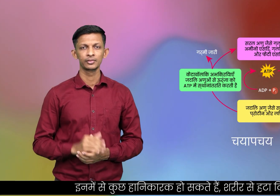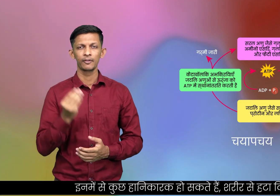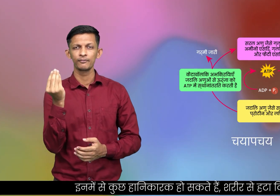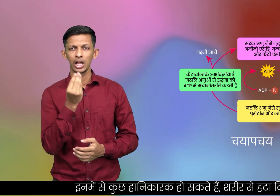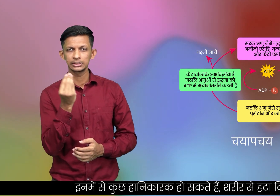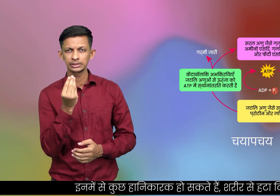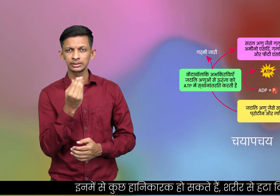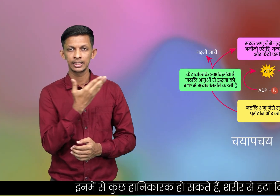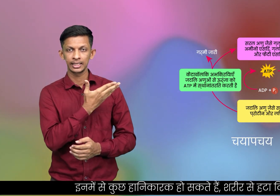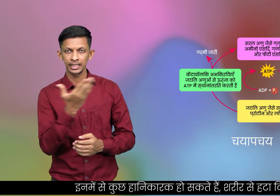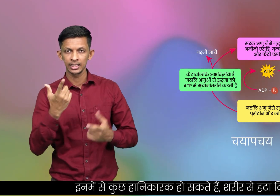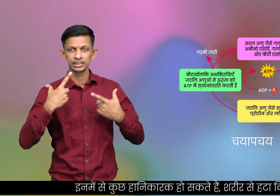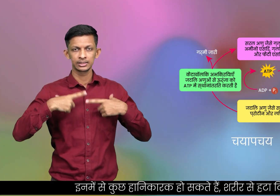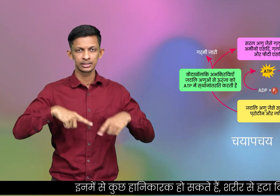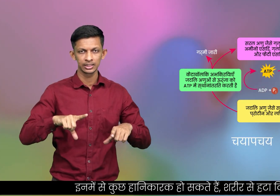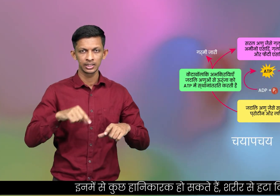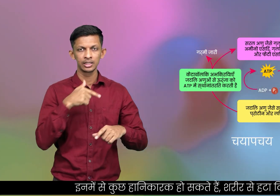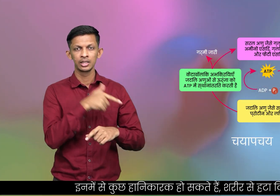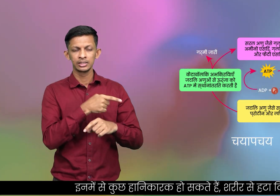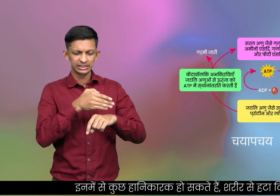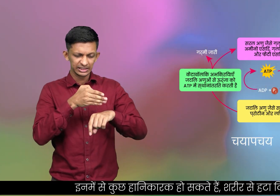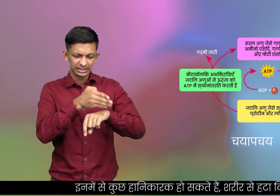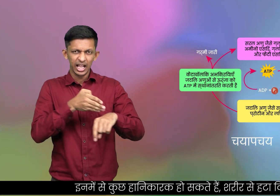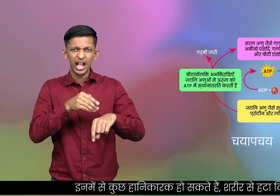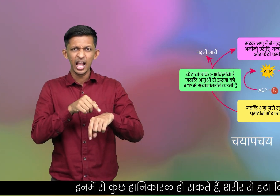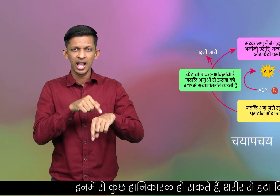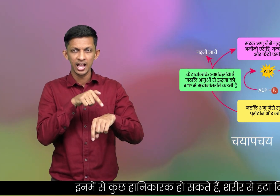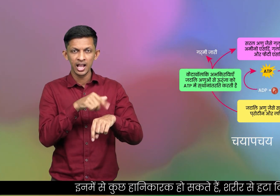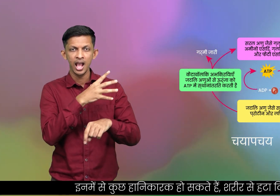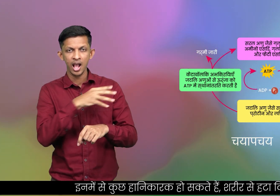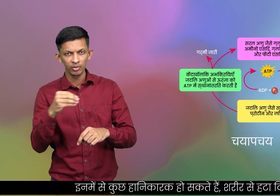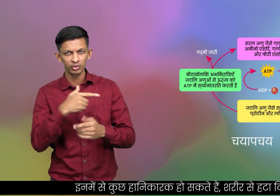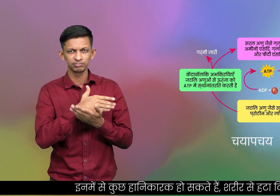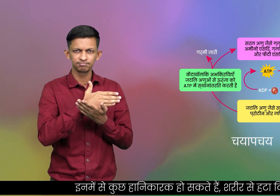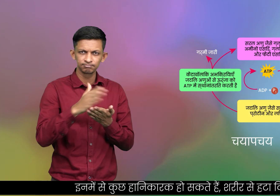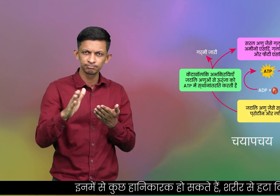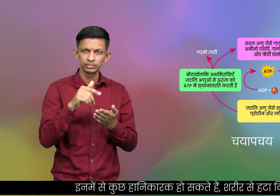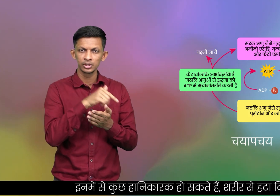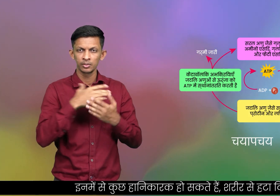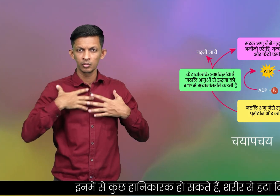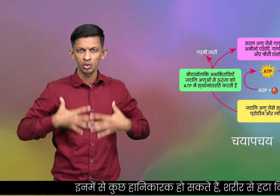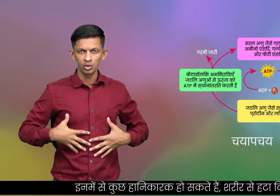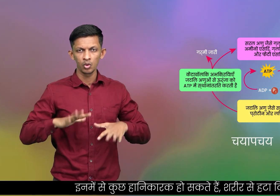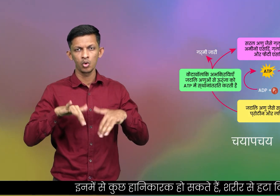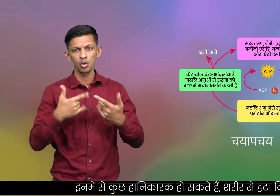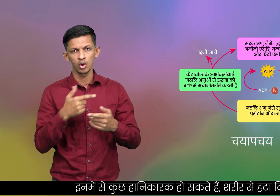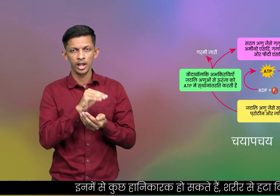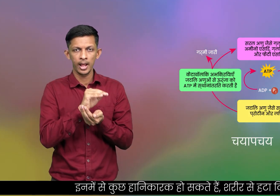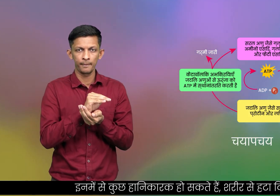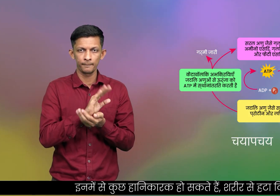इनमें से कुछ हानिकारक हो सकते हैं। शरीर से हड्डी